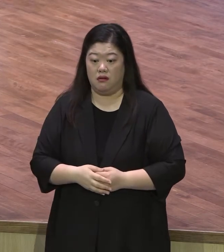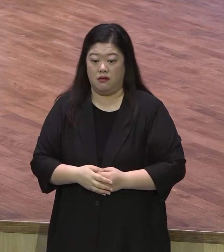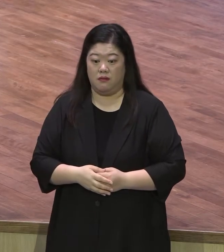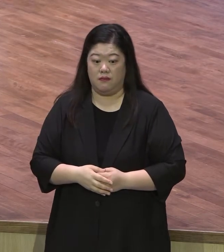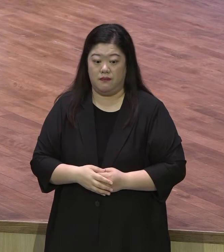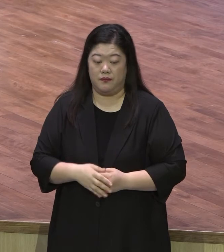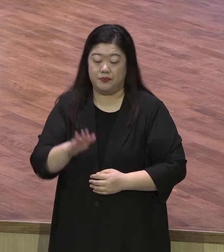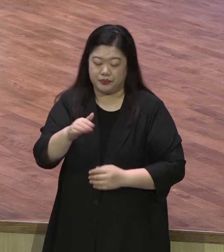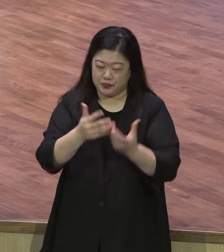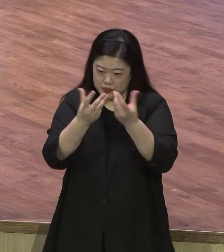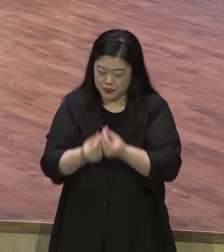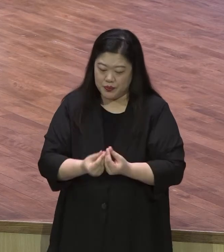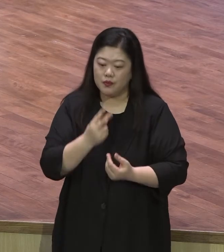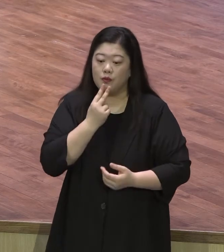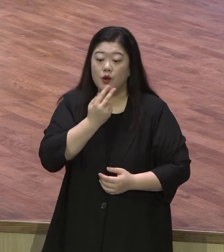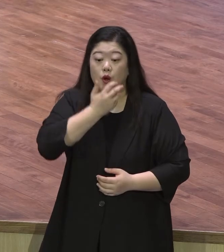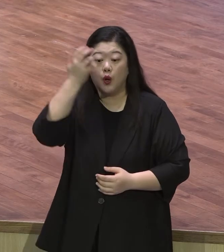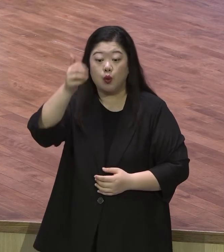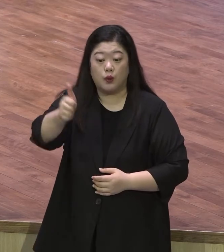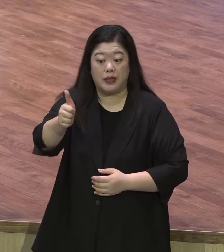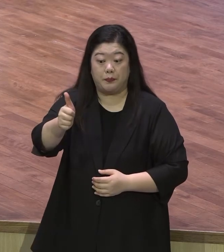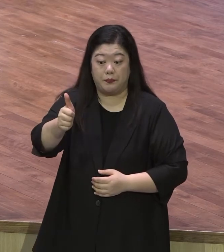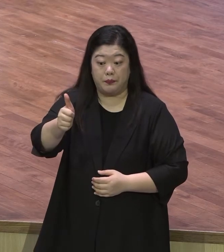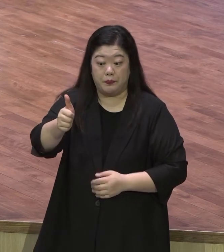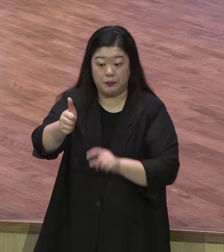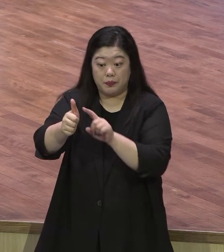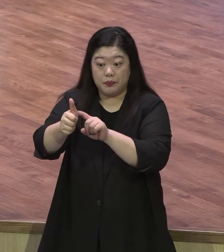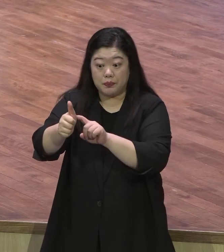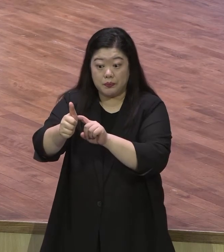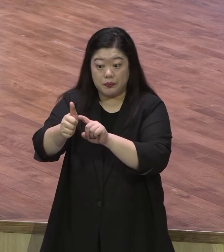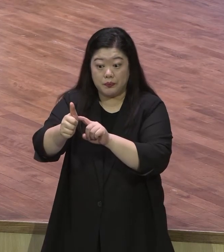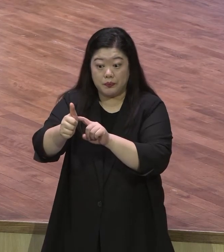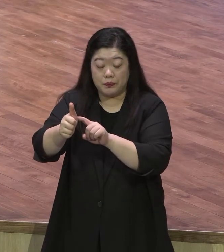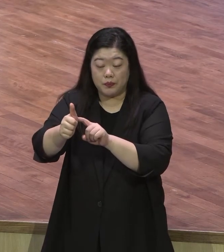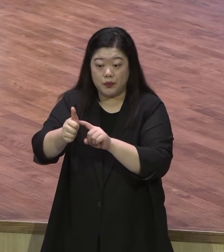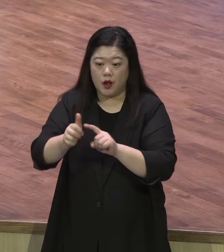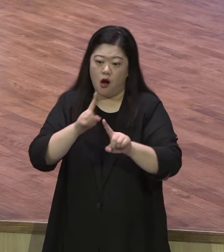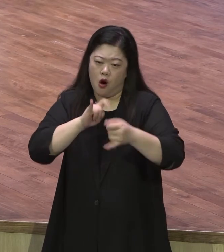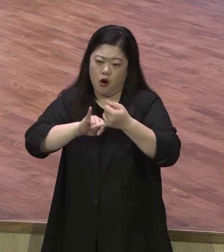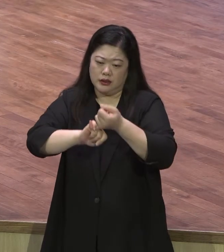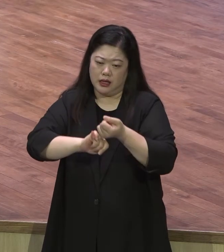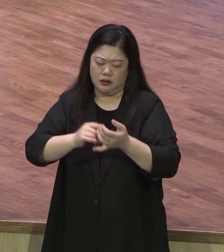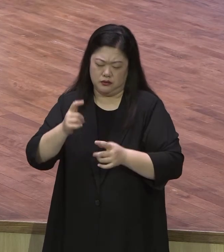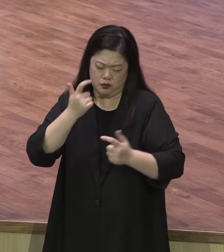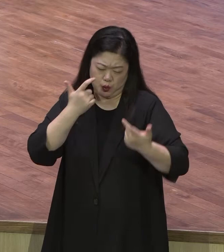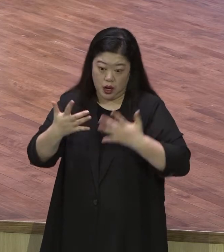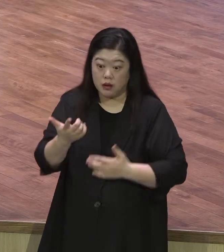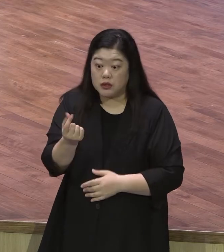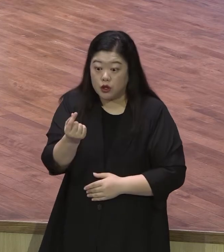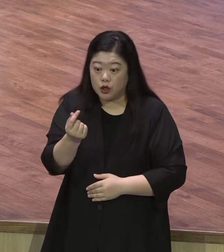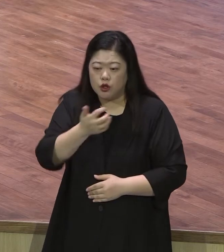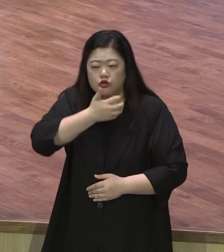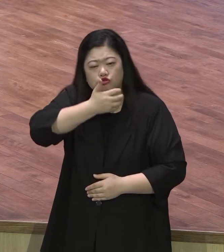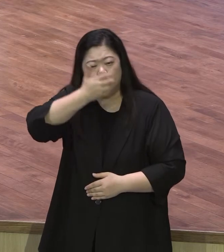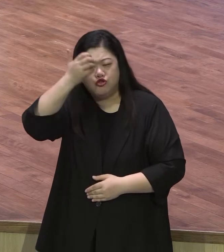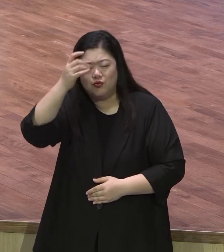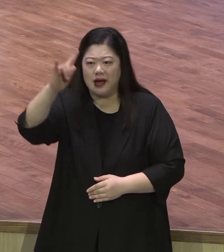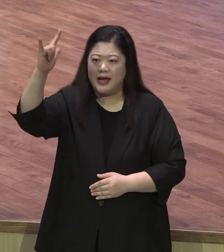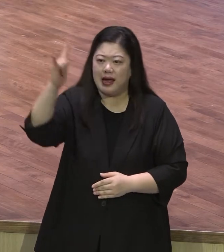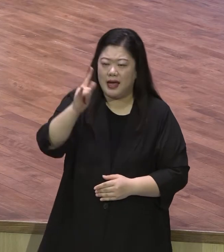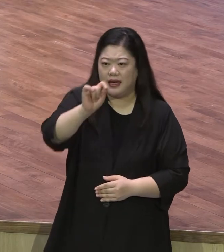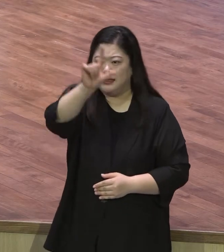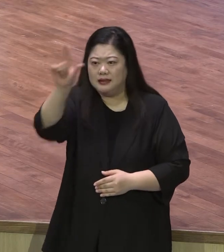언약 비전을 그렇게 붙잡았는데 문제 없었습니까 사건 없었습니까 하나님 앞에 바로 서려고 물을 딱